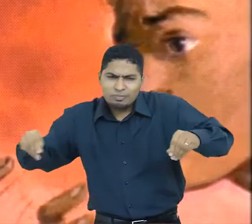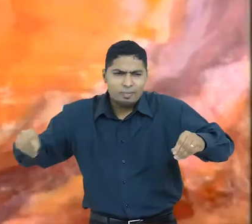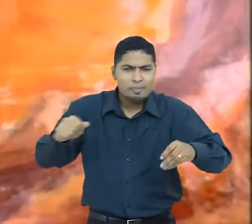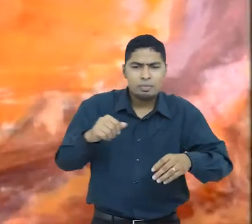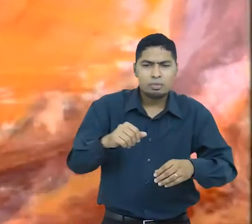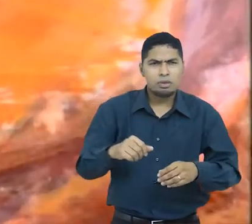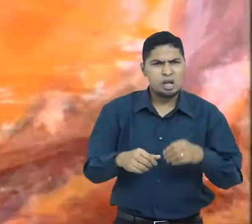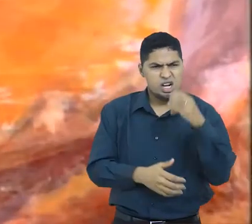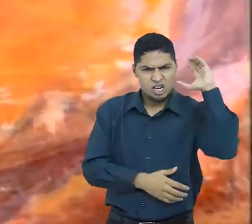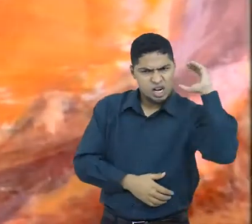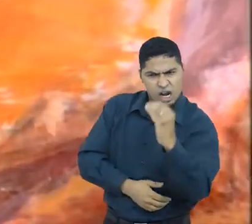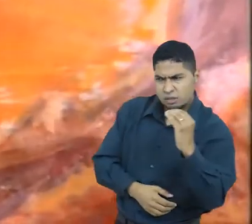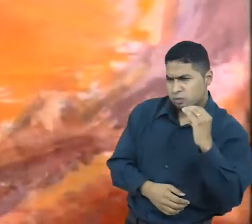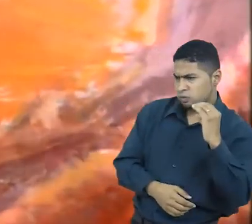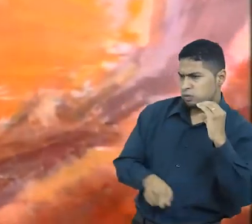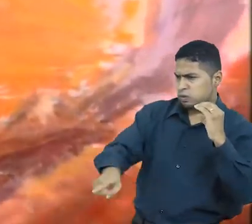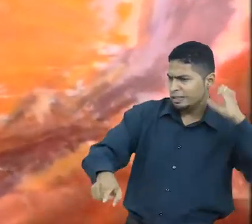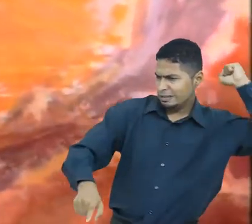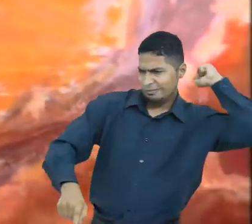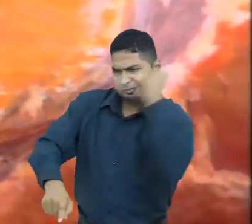Caim atacou e matou Abel.